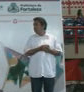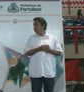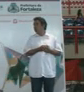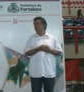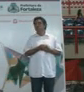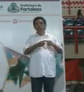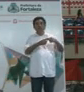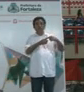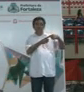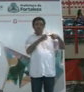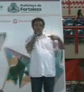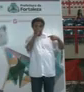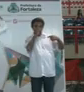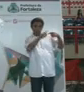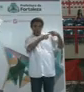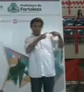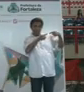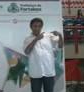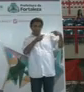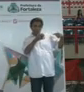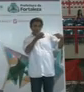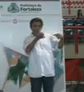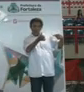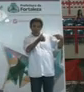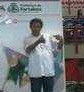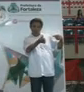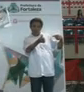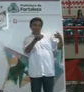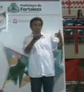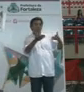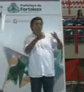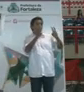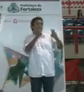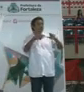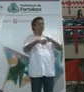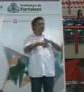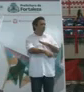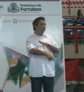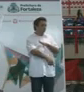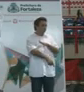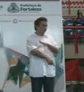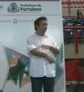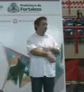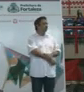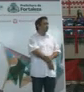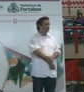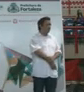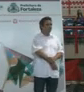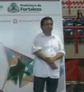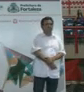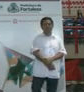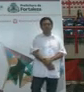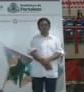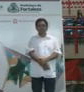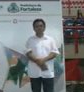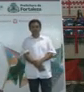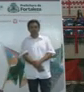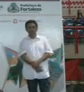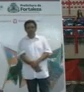na apostila 6, nós vamos aprofundar um pouco esse conhecimento, tá? Apostila